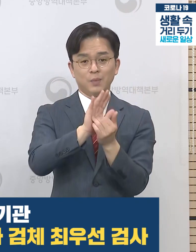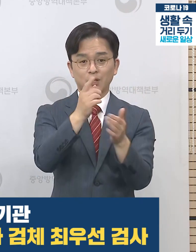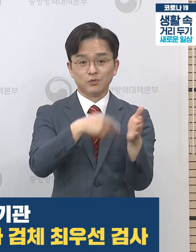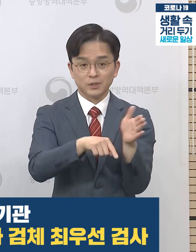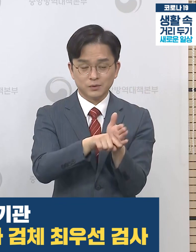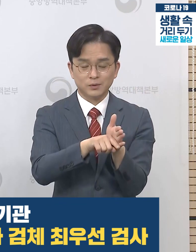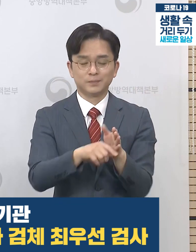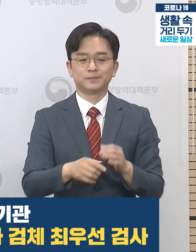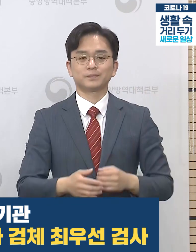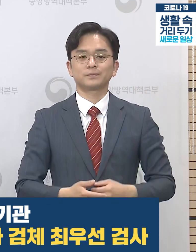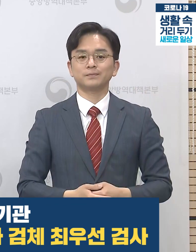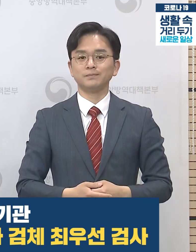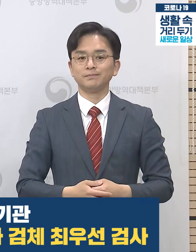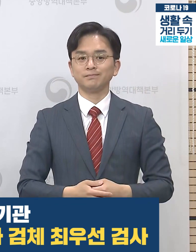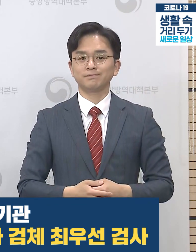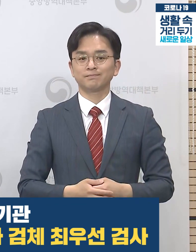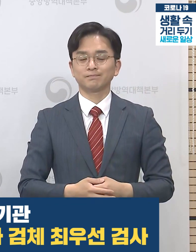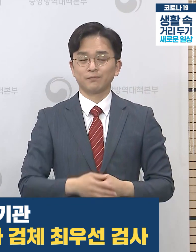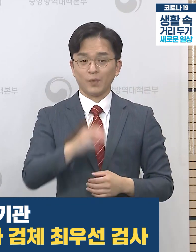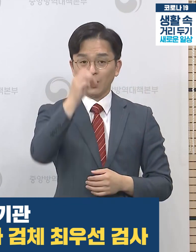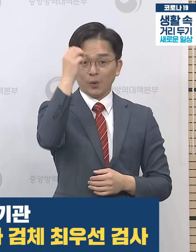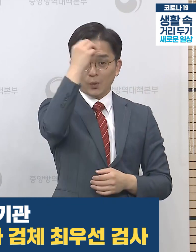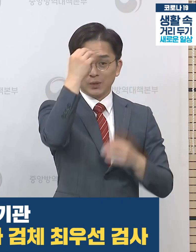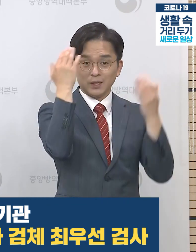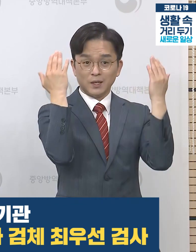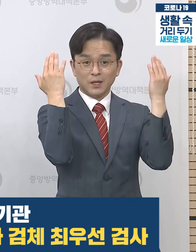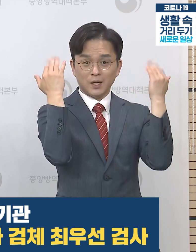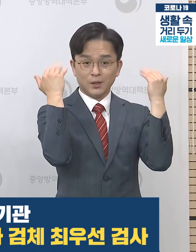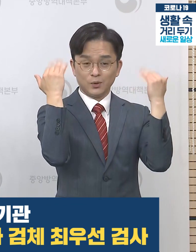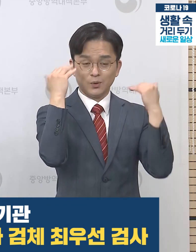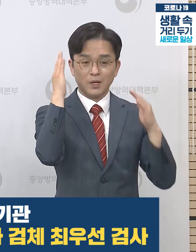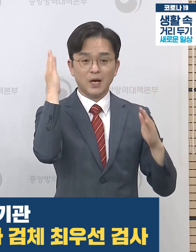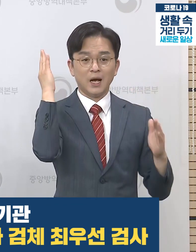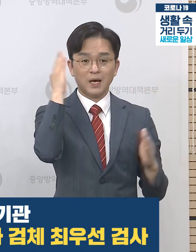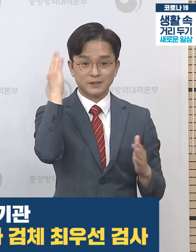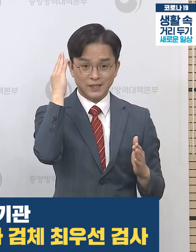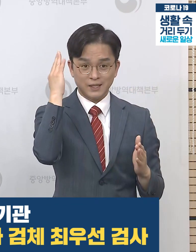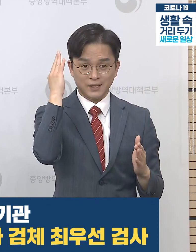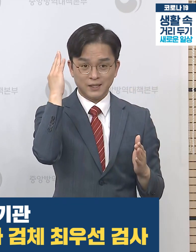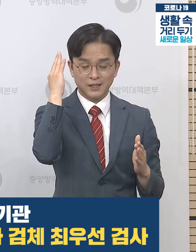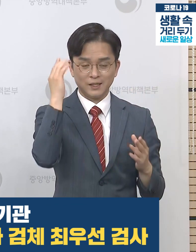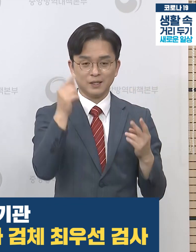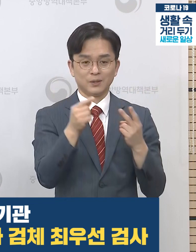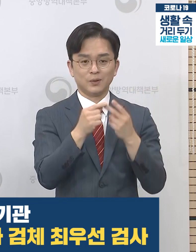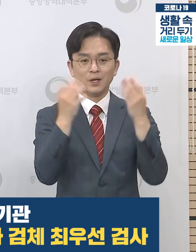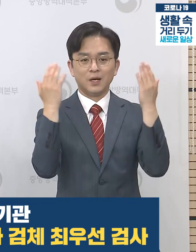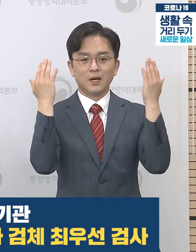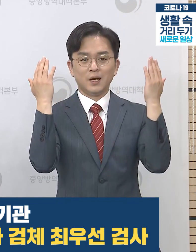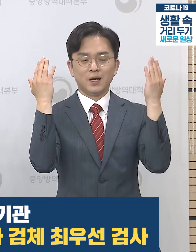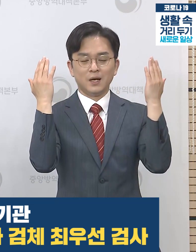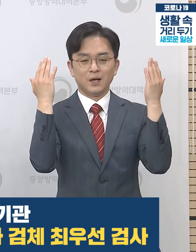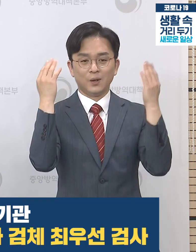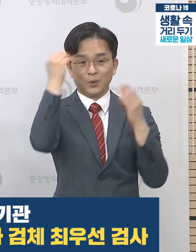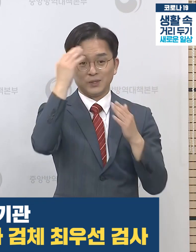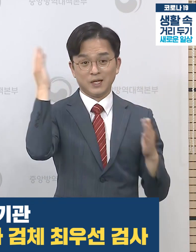기관에 대해서는 고등학교 학생의 검체 또 학교 관계자의 검체에